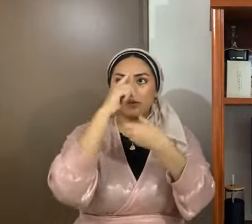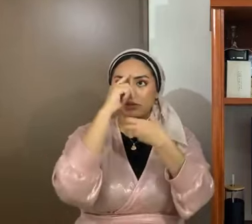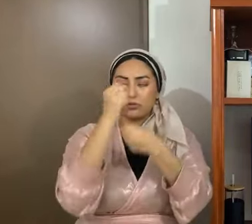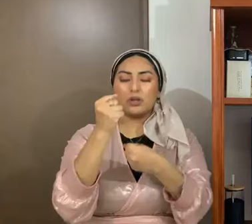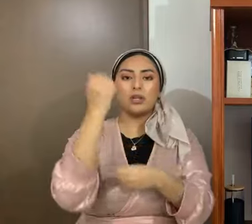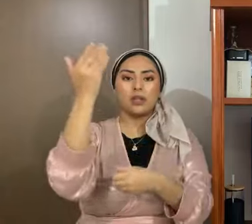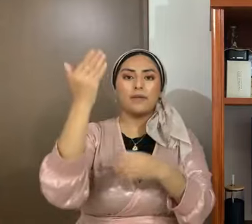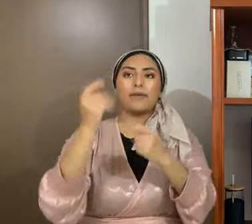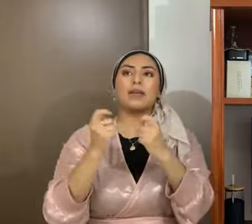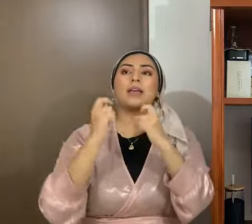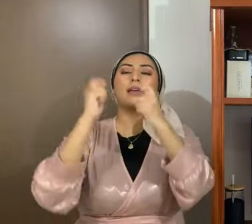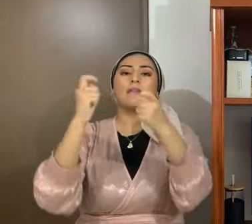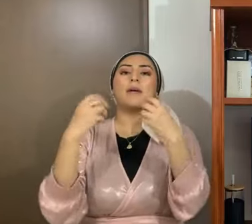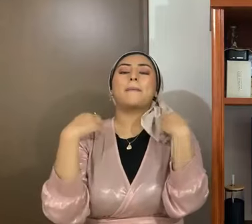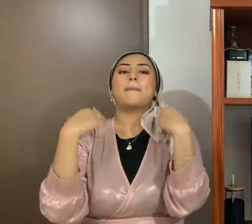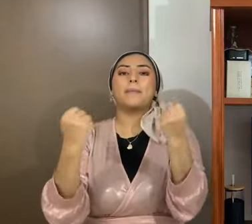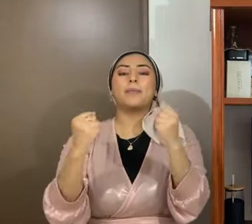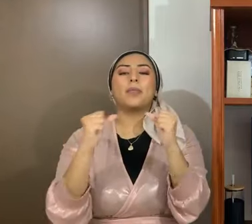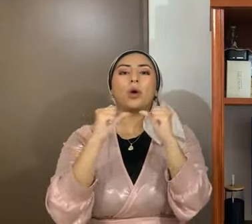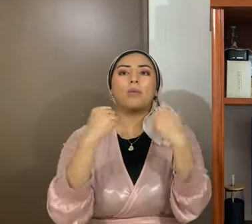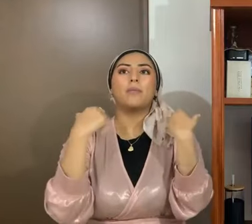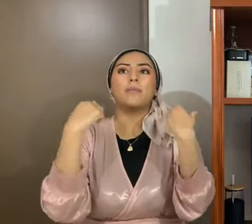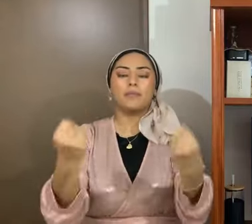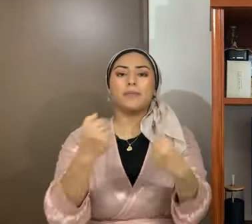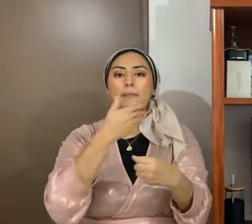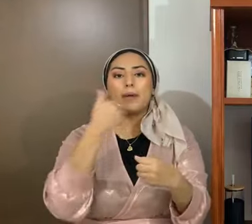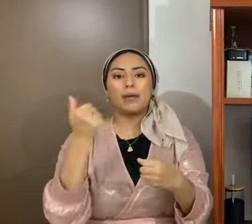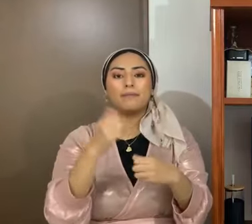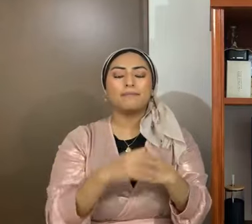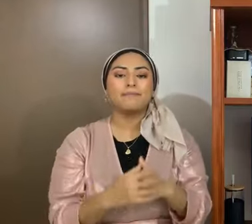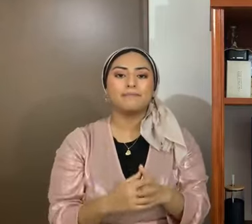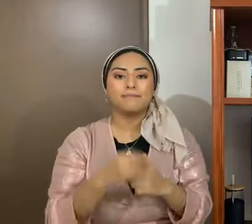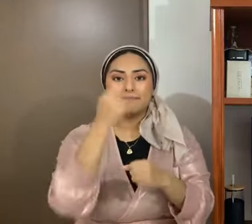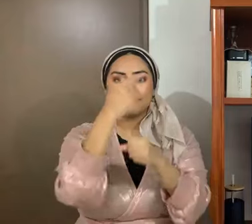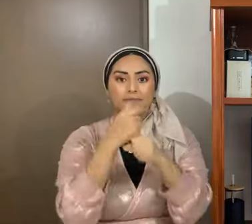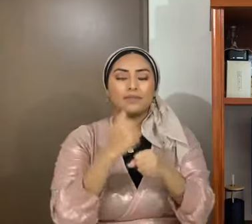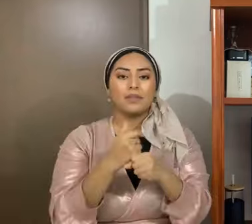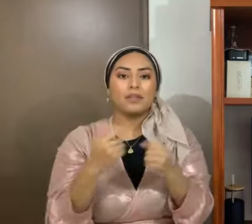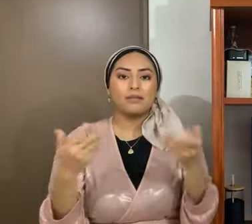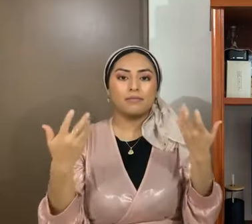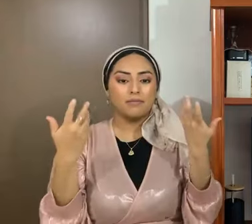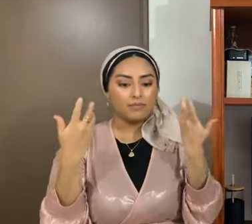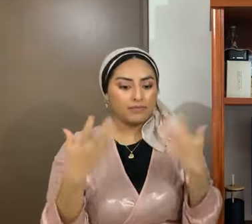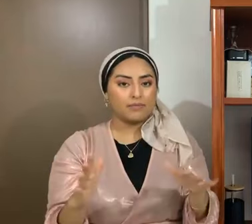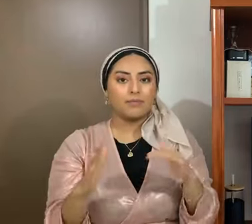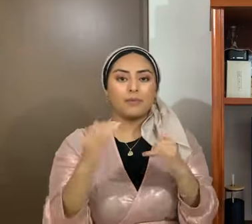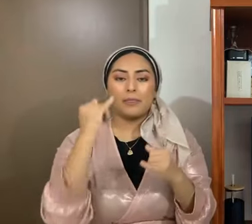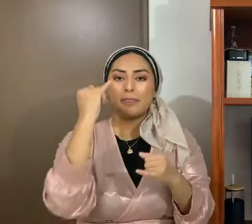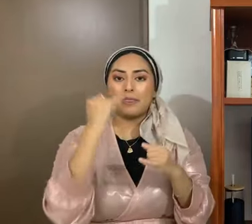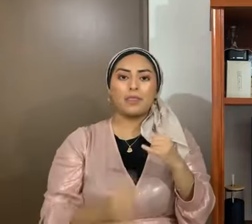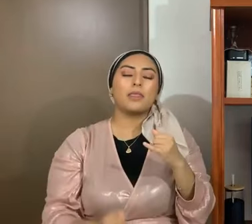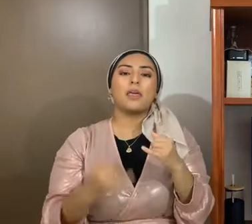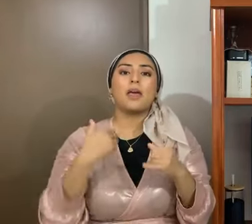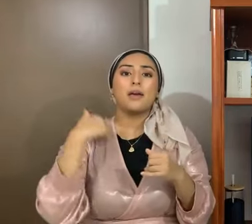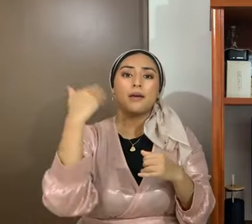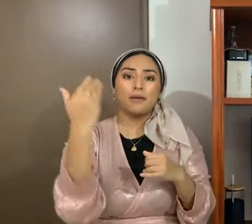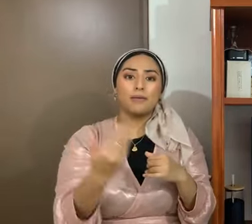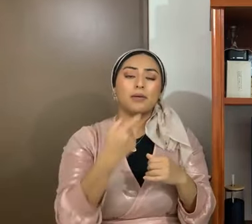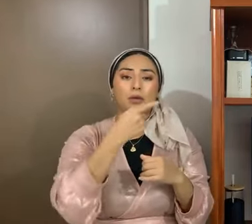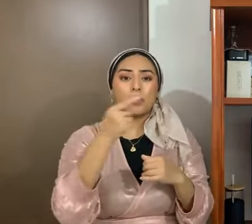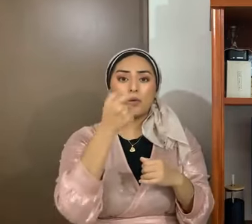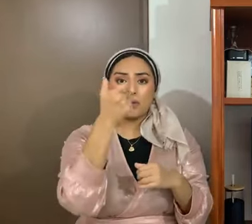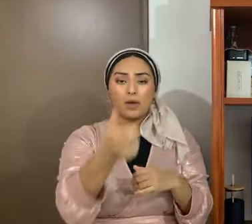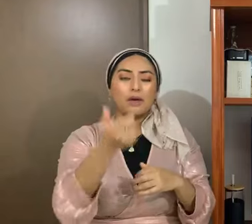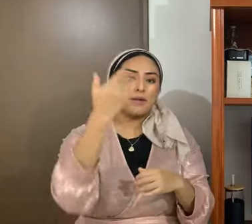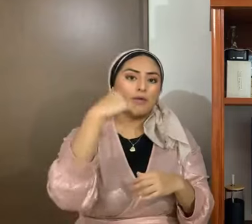Él y demos el extra. Siempre hay que dar el extra. Amados hermanos, con eso terminamos este estudio. Yo los invito a que repasen los